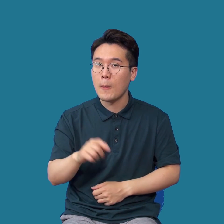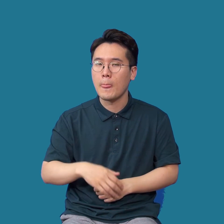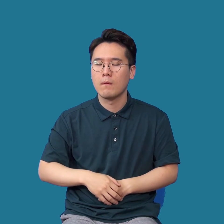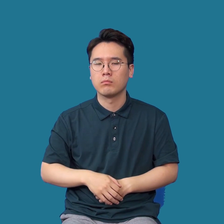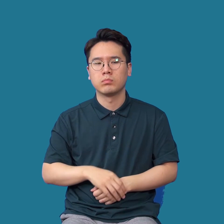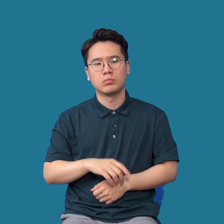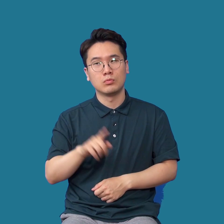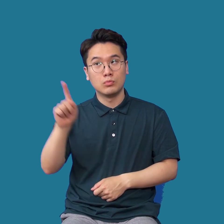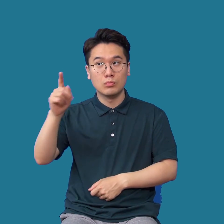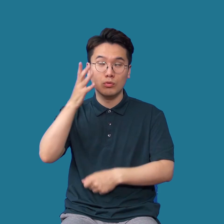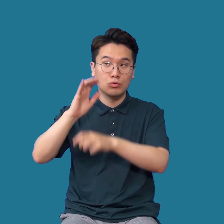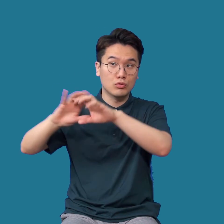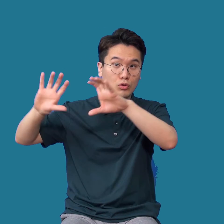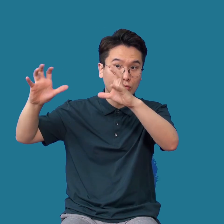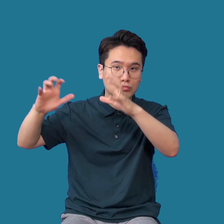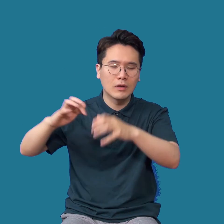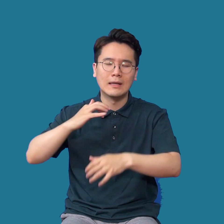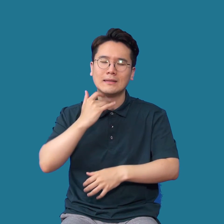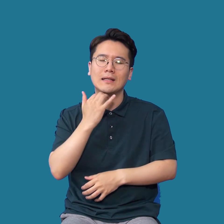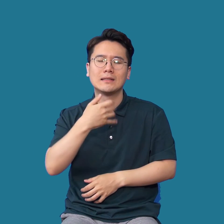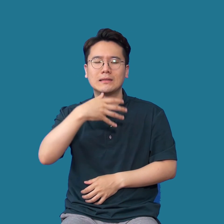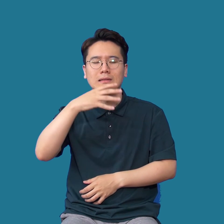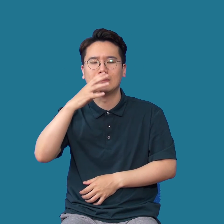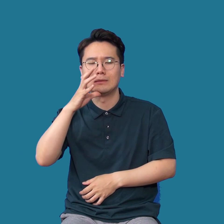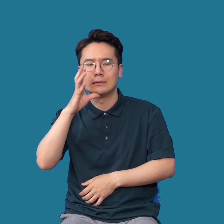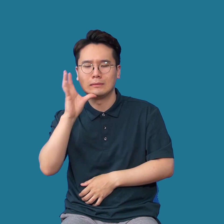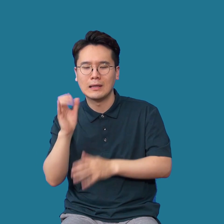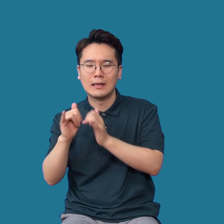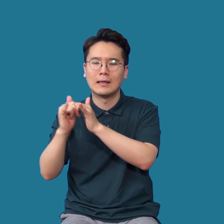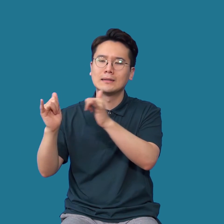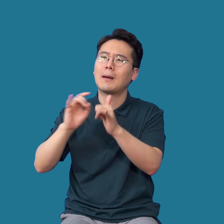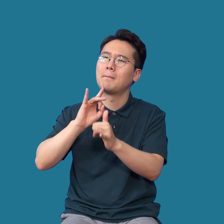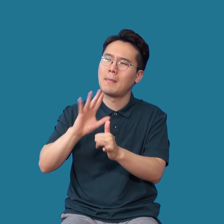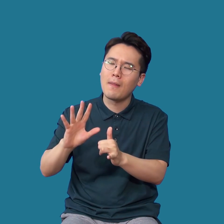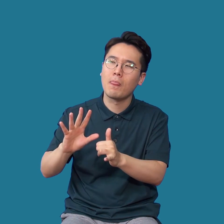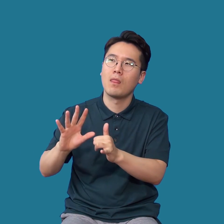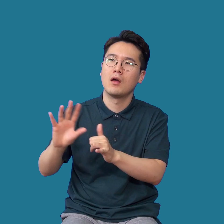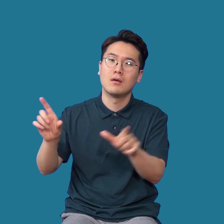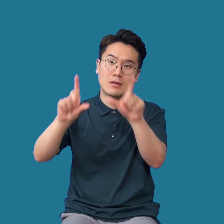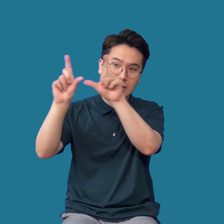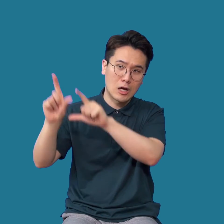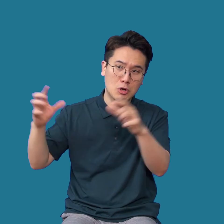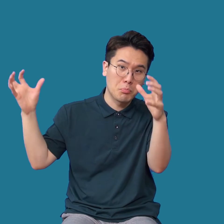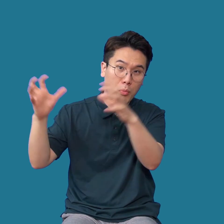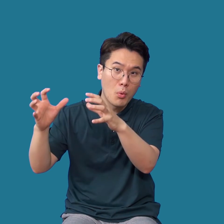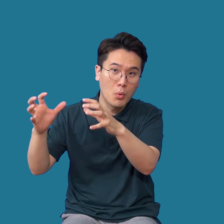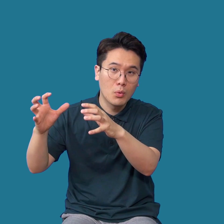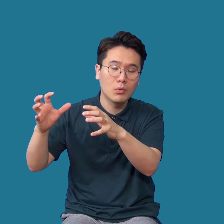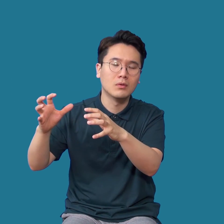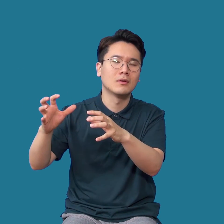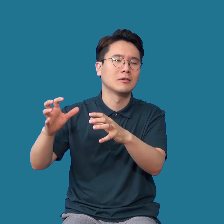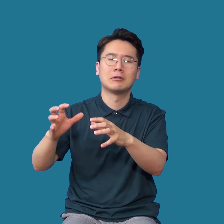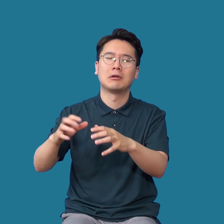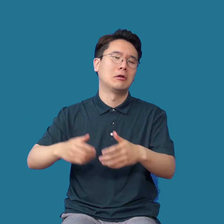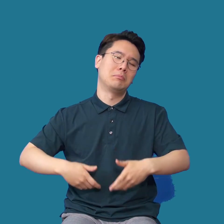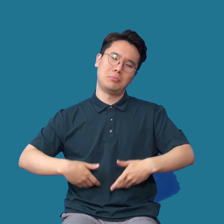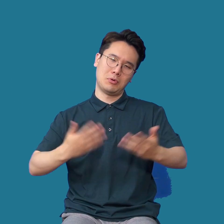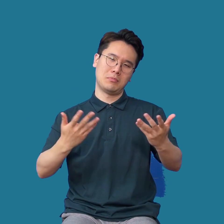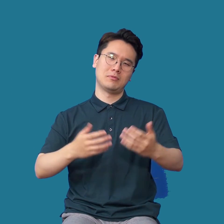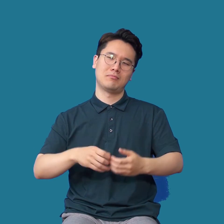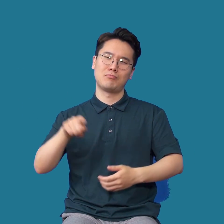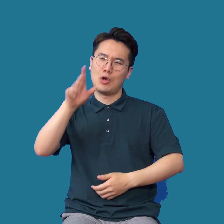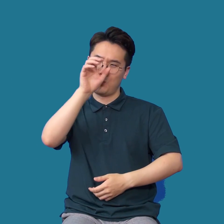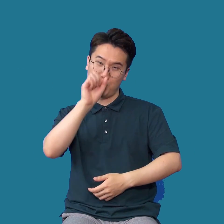사람들만 그곳에 살도록 제한하실 필요는 없지 않겠습니까? 그렇지 않습니까? 그 좋은